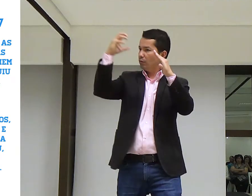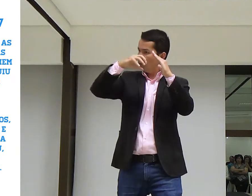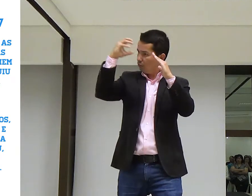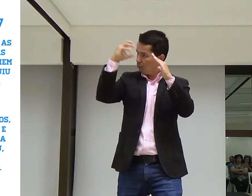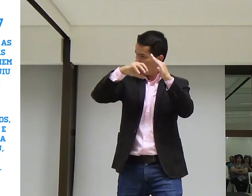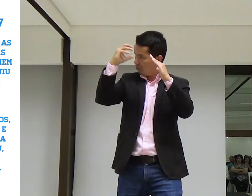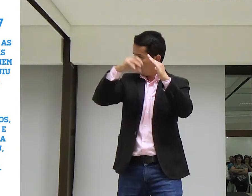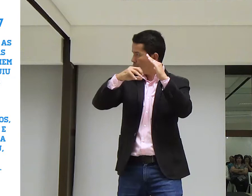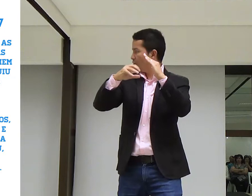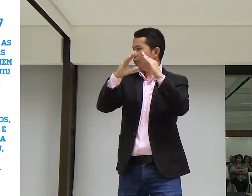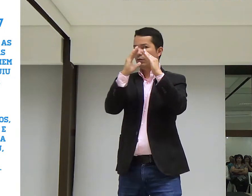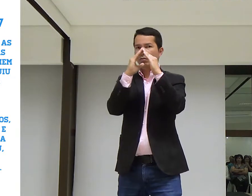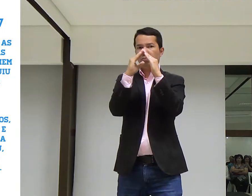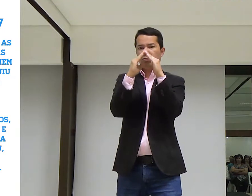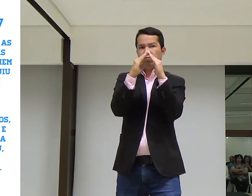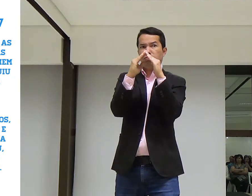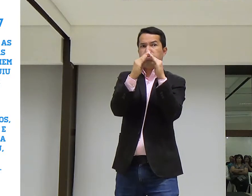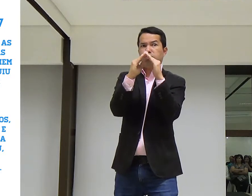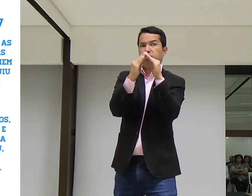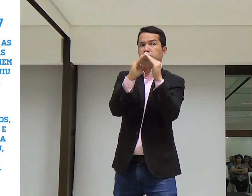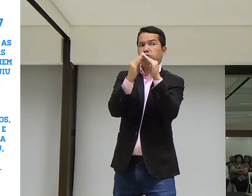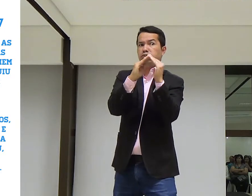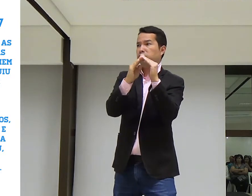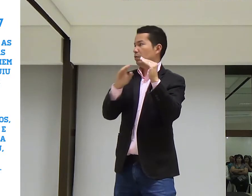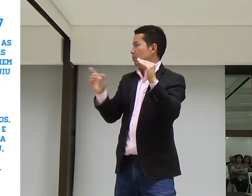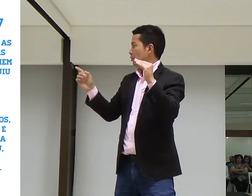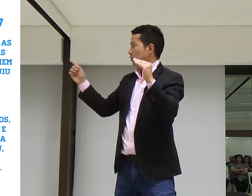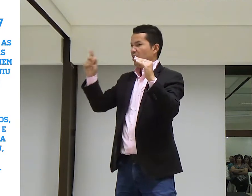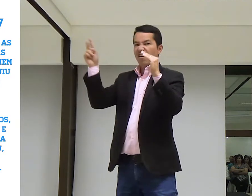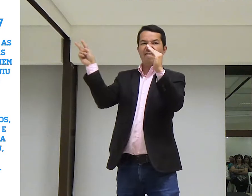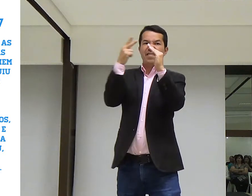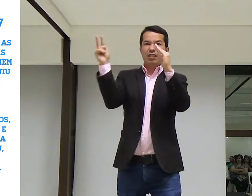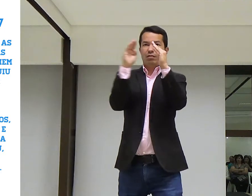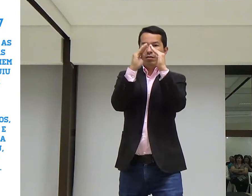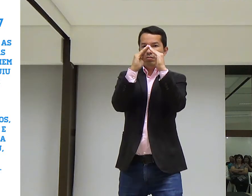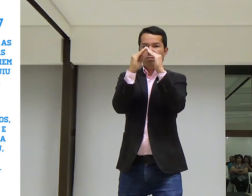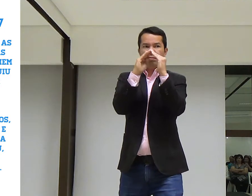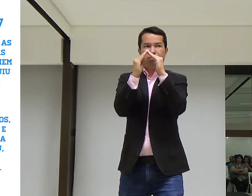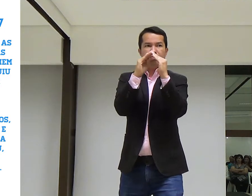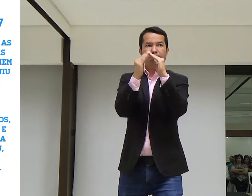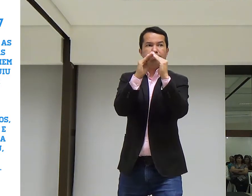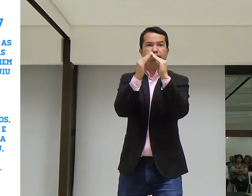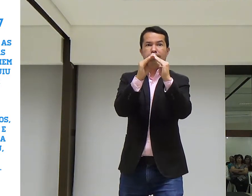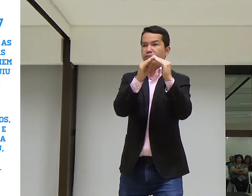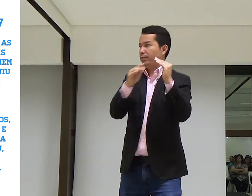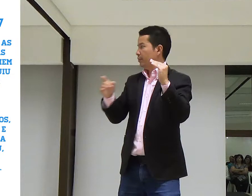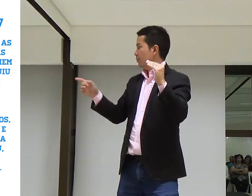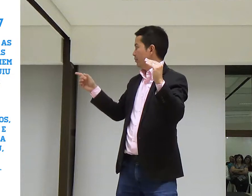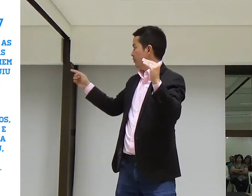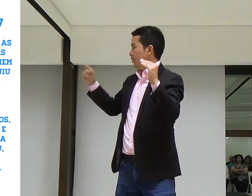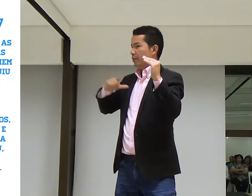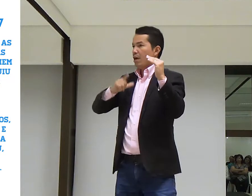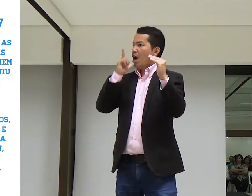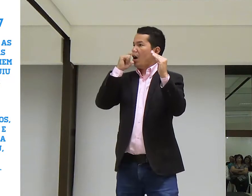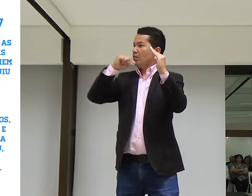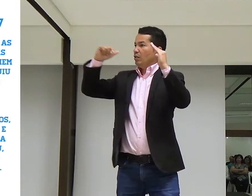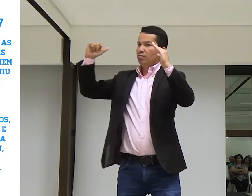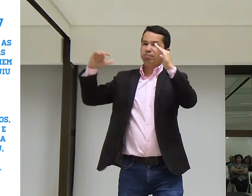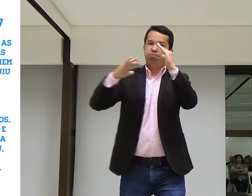e cai chuva, transbordam os rios, sopram os ventos e deram contra aquela casa.